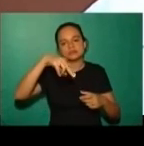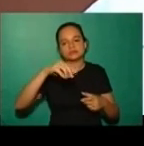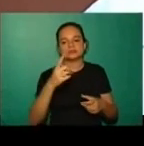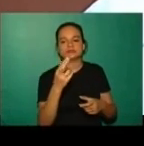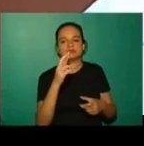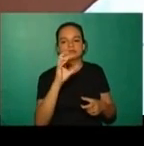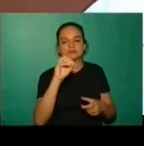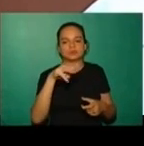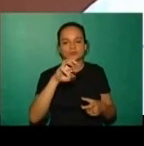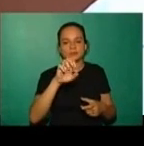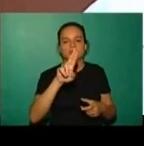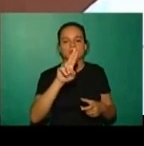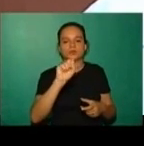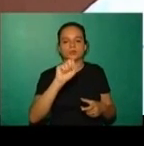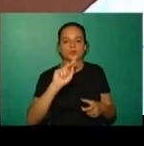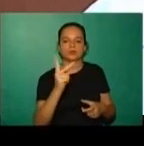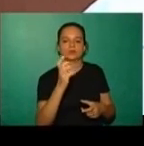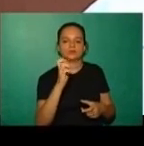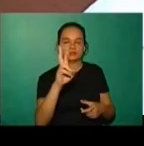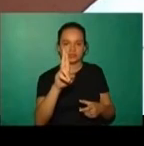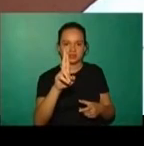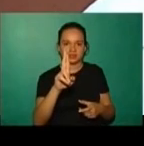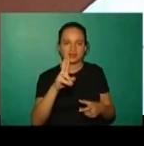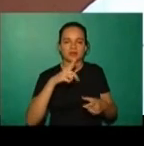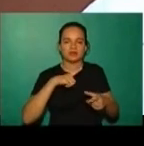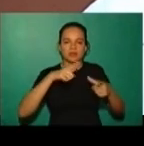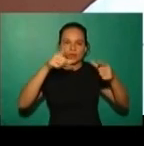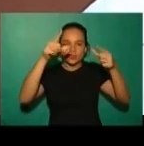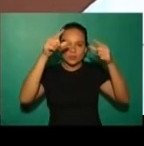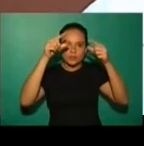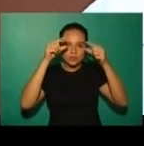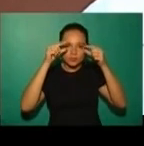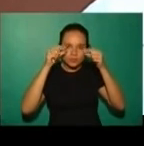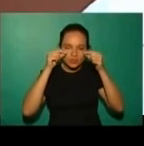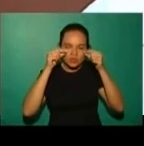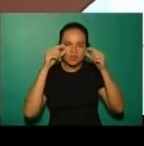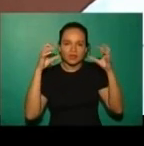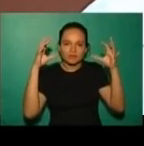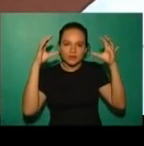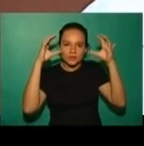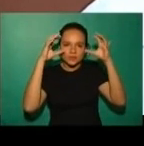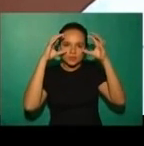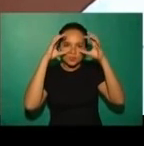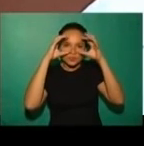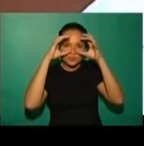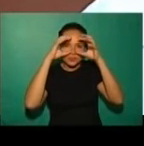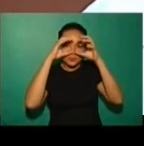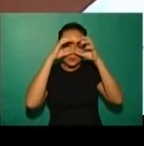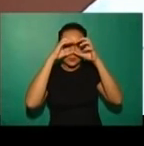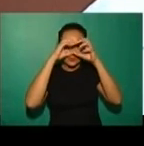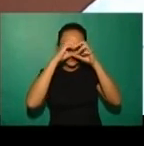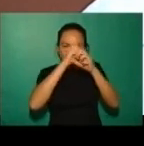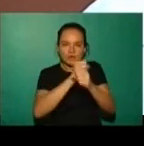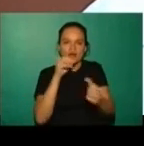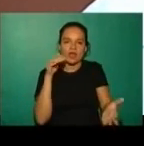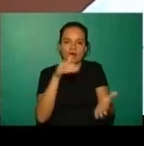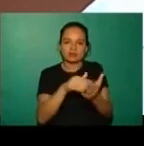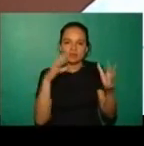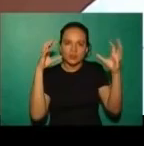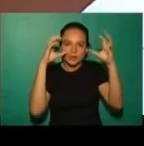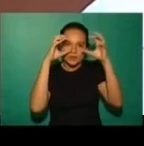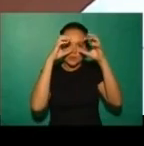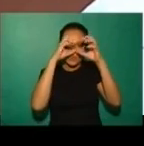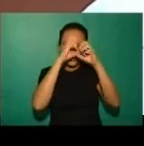década de vida e leva a uma perda da visão periférica, e a pessoa vai perdendo visão periférica, mantendo uma visão central.